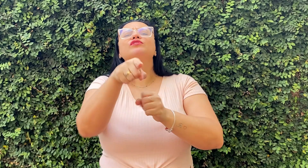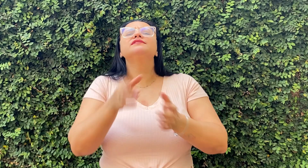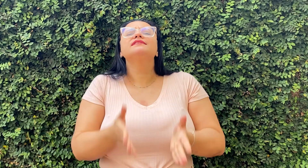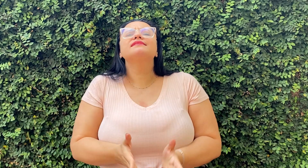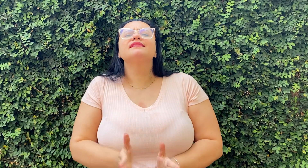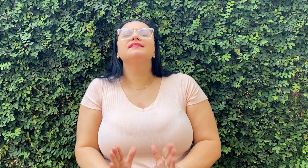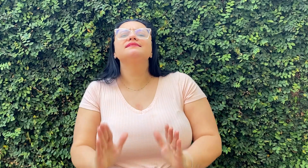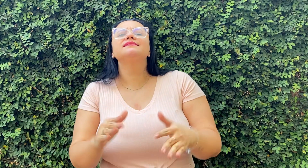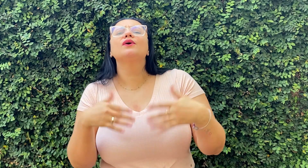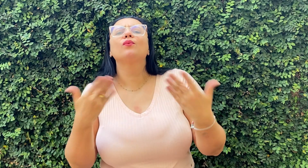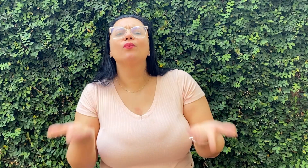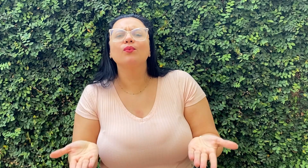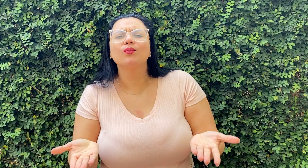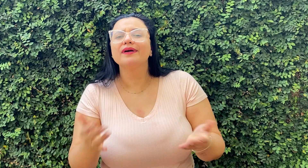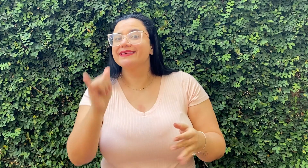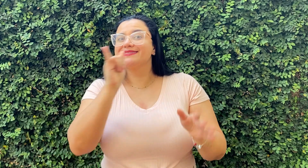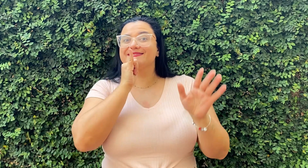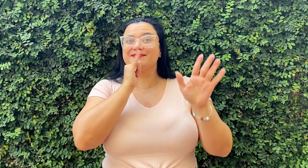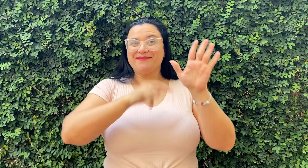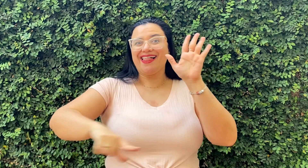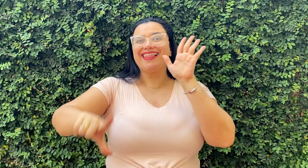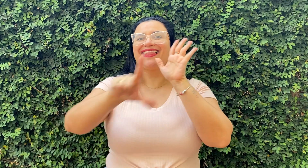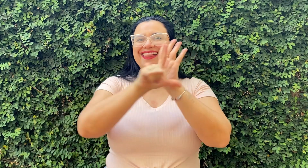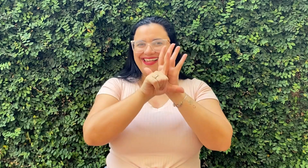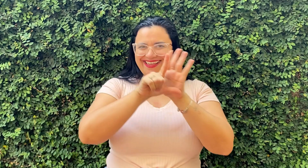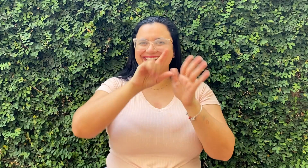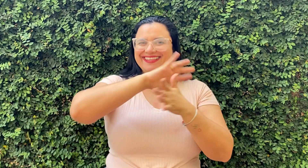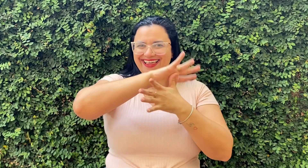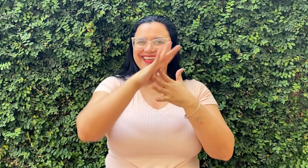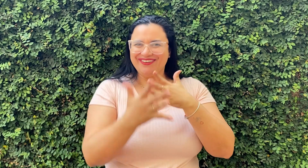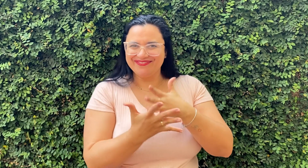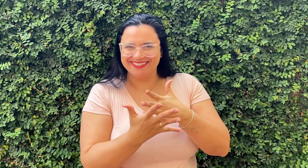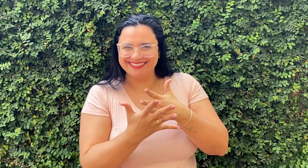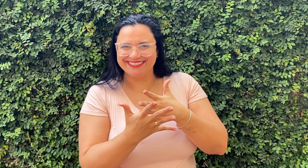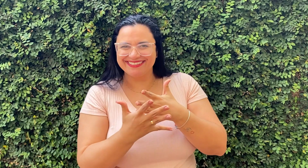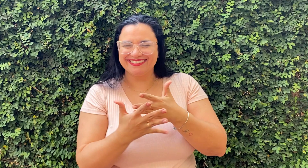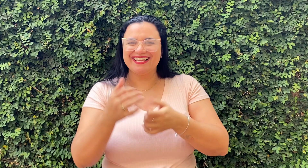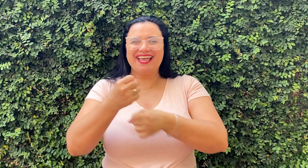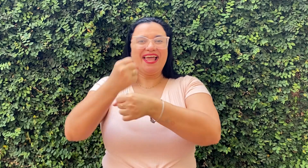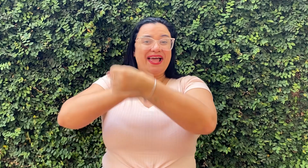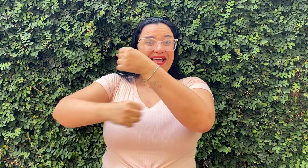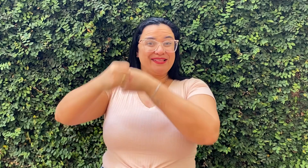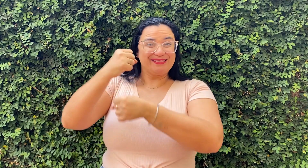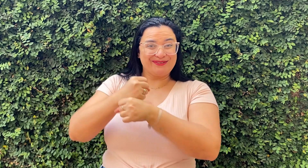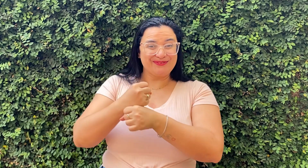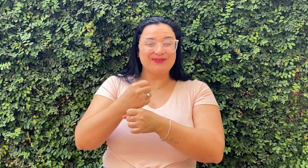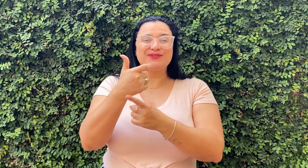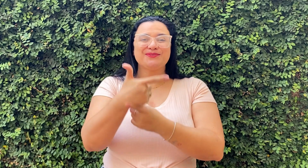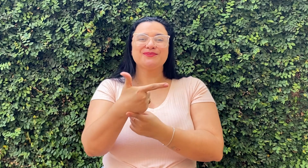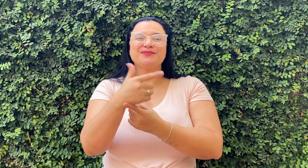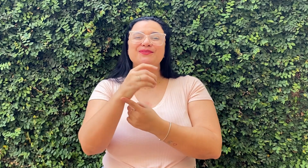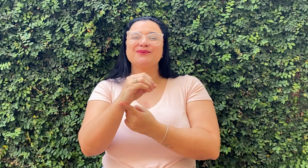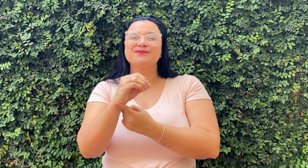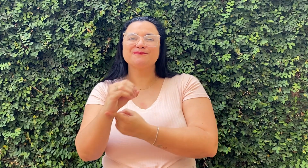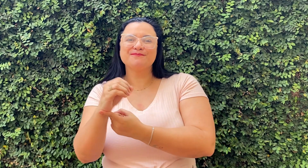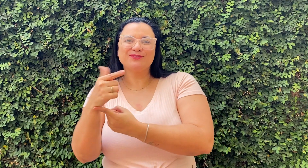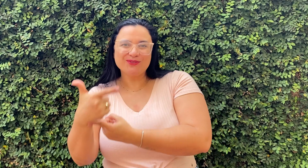ano você nasceu? A lei, lembra da Libras? Do ano de